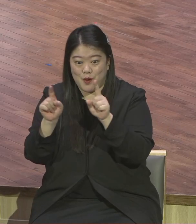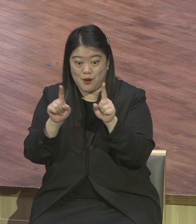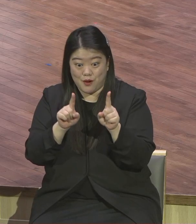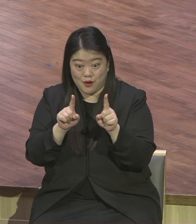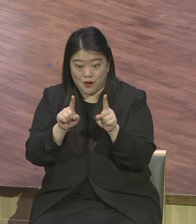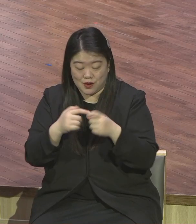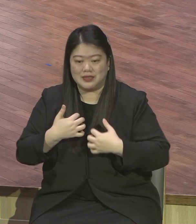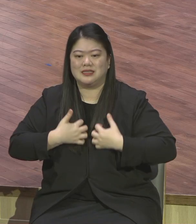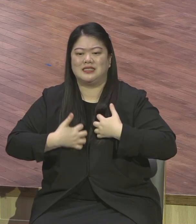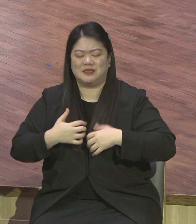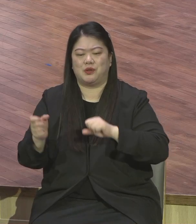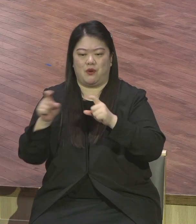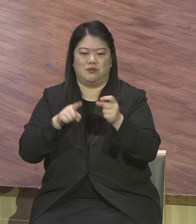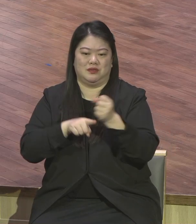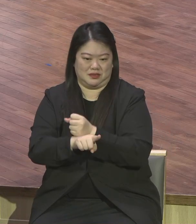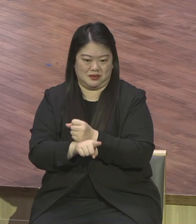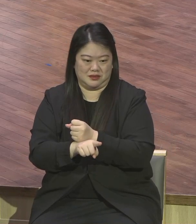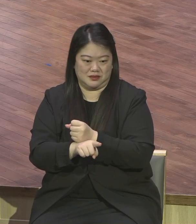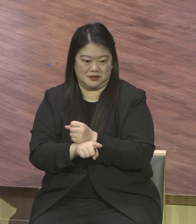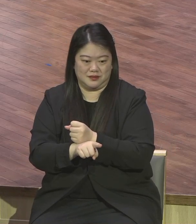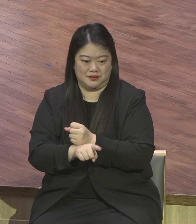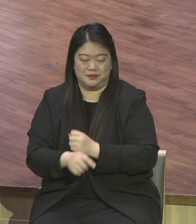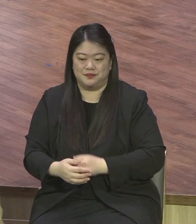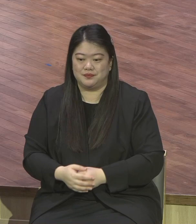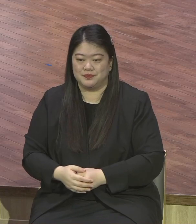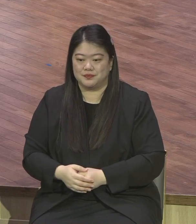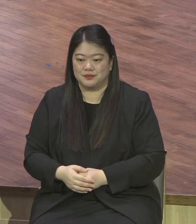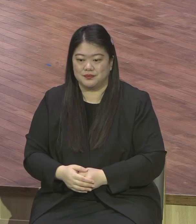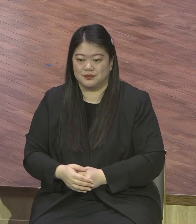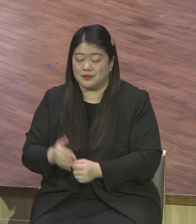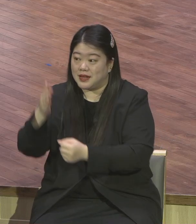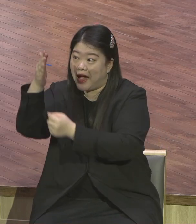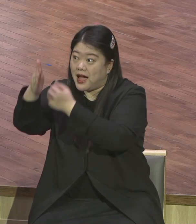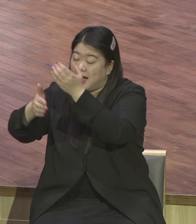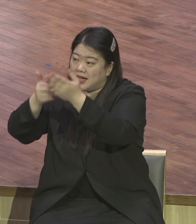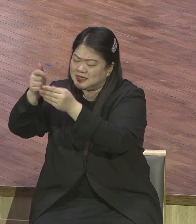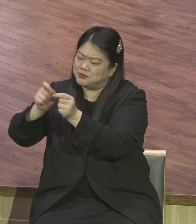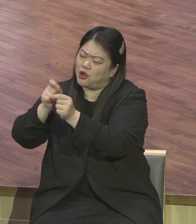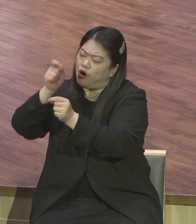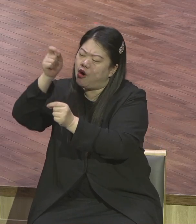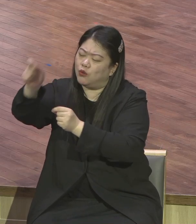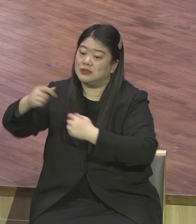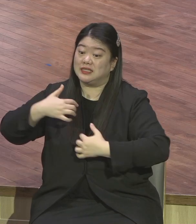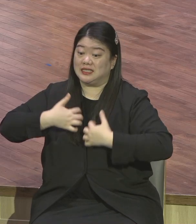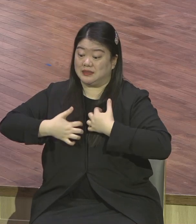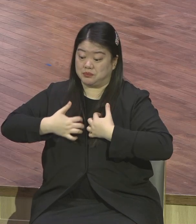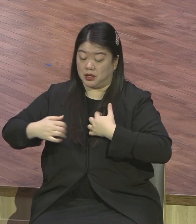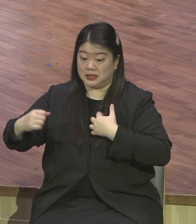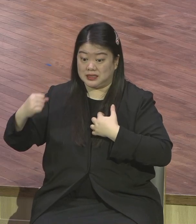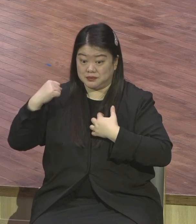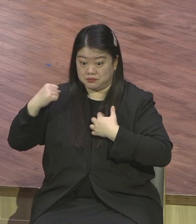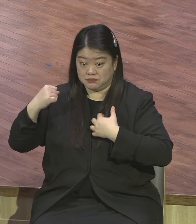말씀에서 솟아나는 기쁨의 이 힘을 여러분이 체험해 봐야 돼요.